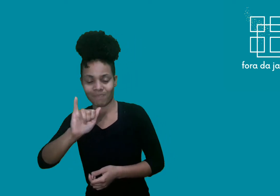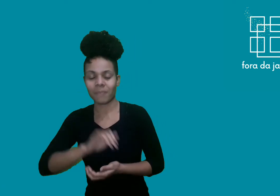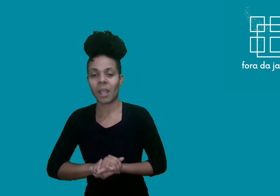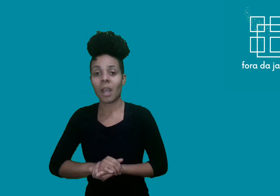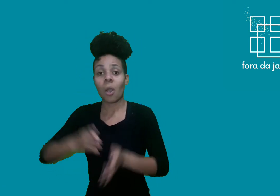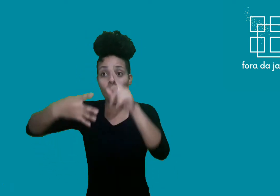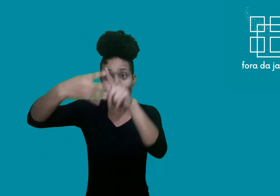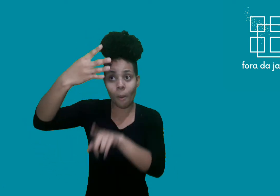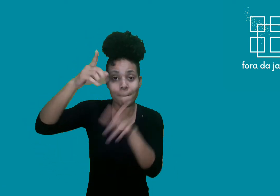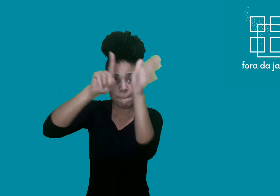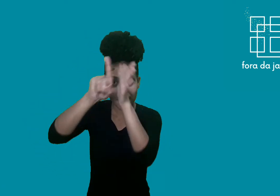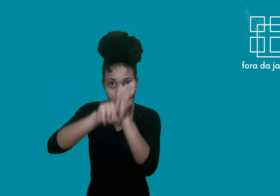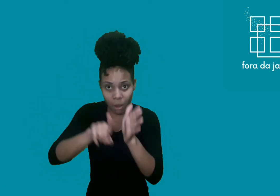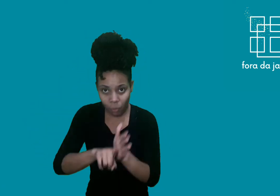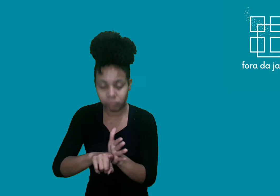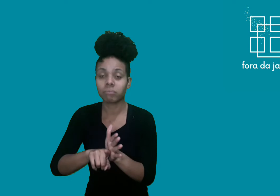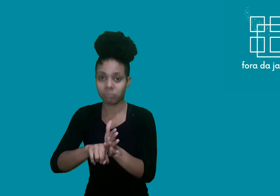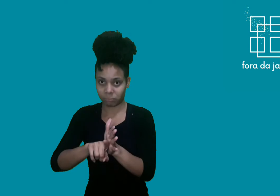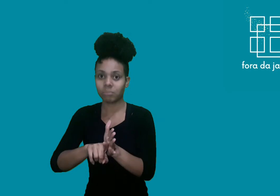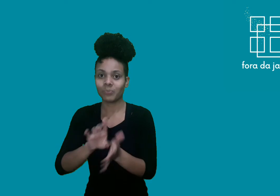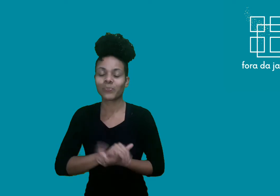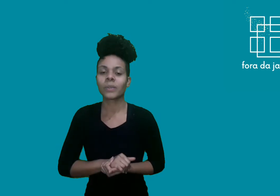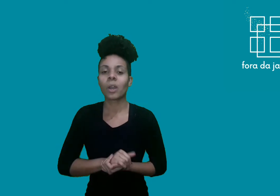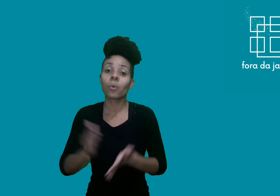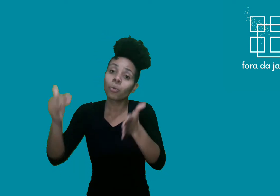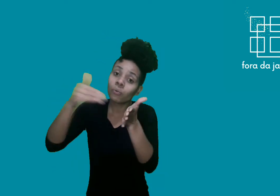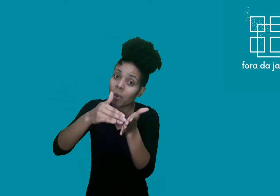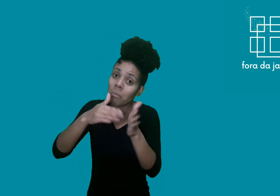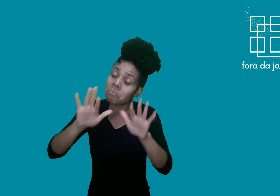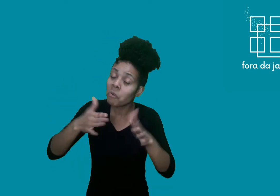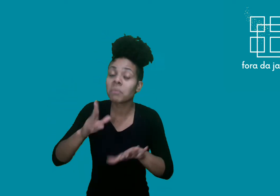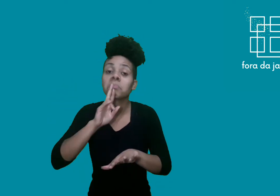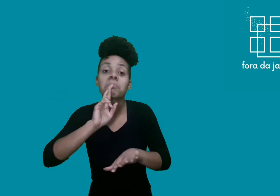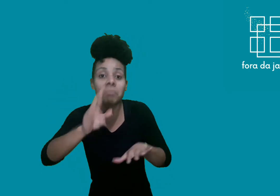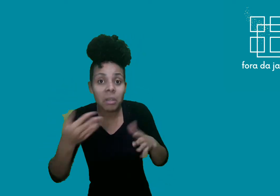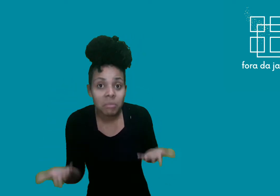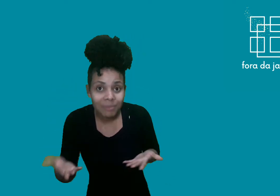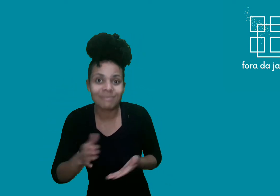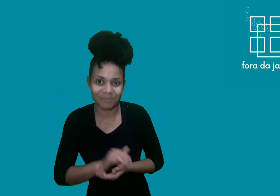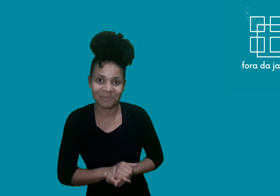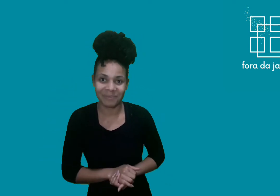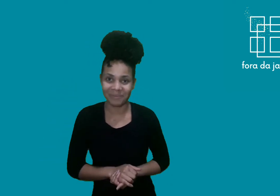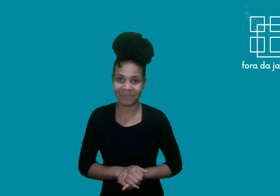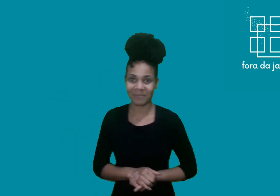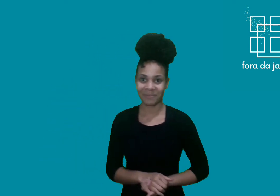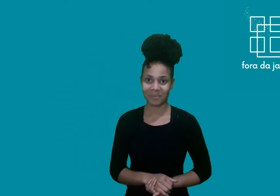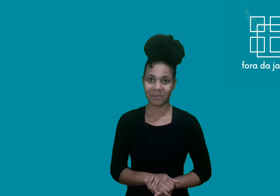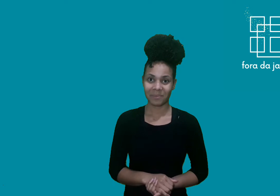caminho novamente, que eu estava realmente perdida. E aquele branco deu ali algumas corzinhas. Não sei se eu já falei o nome,